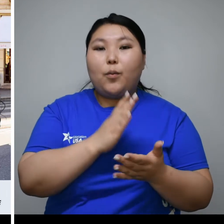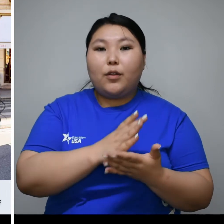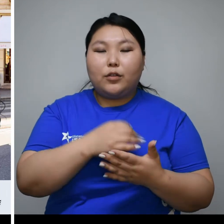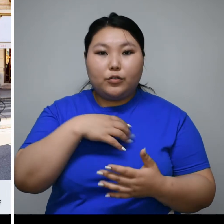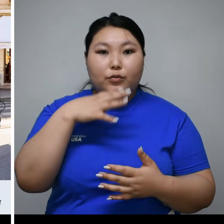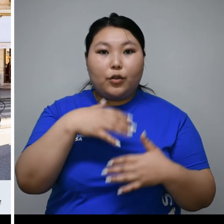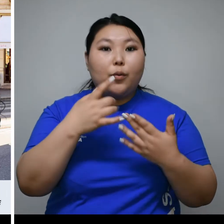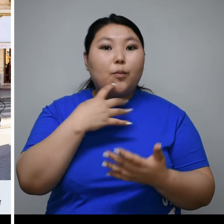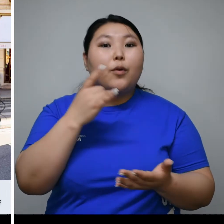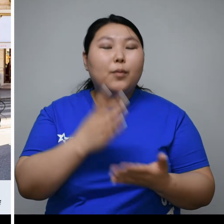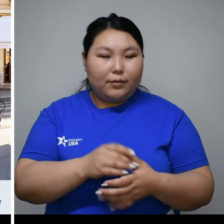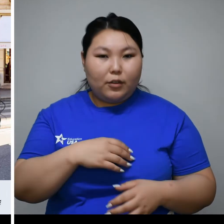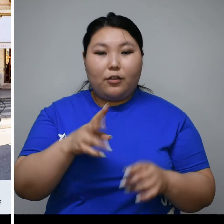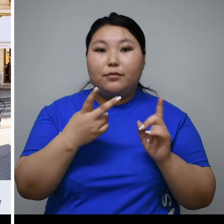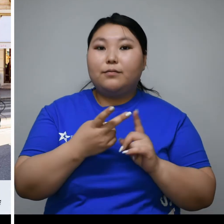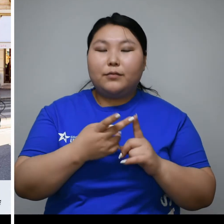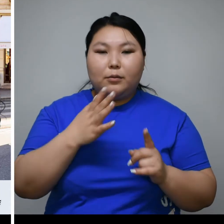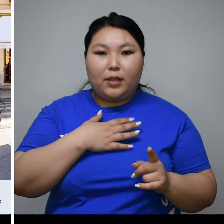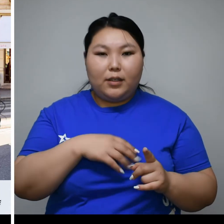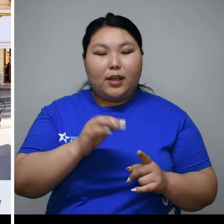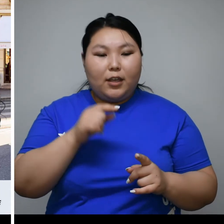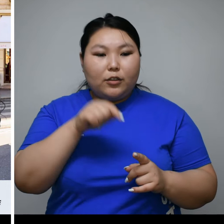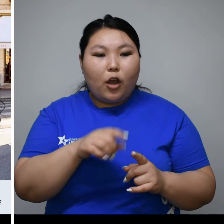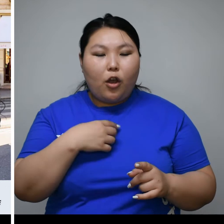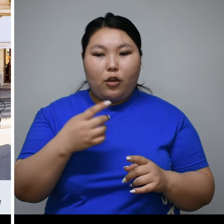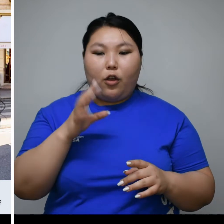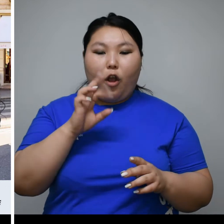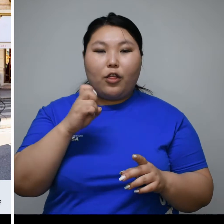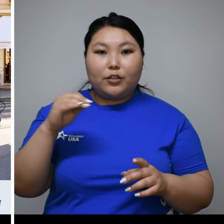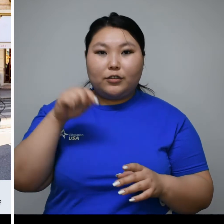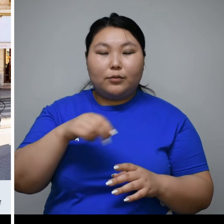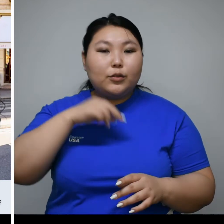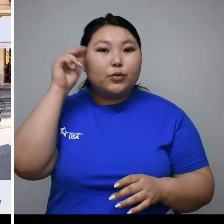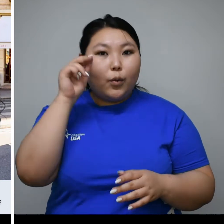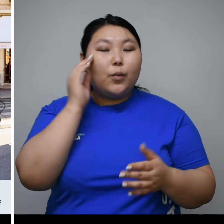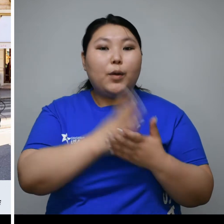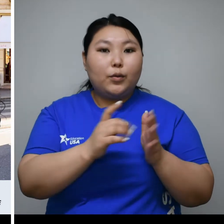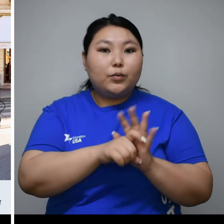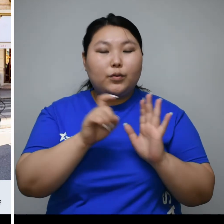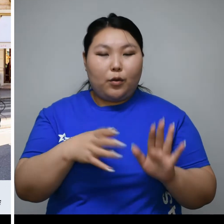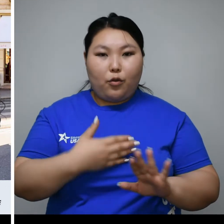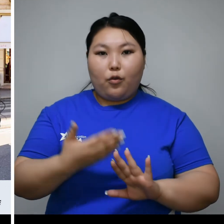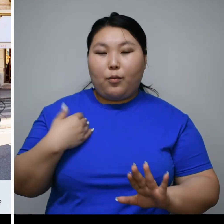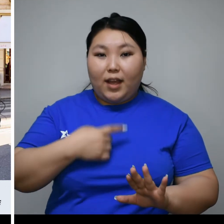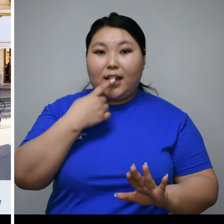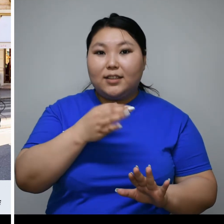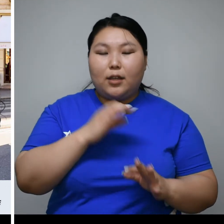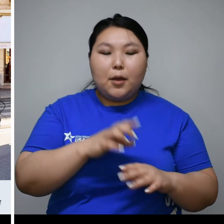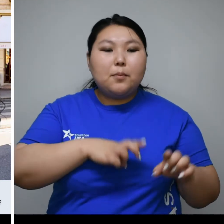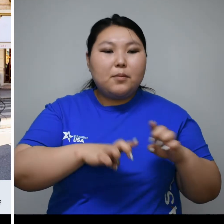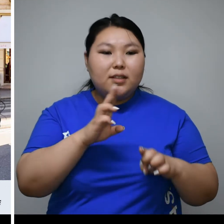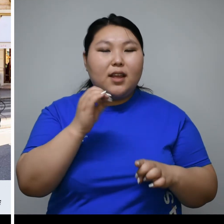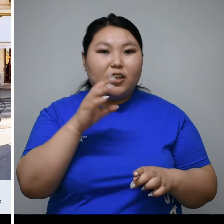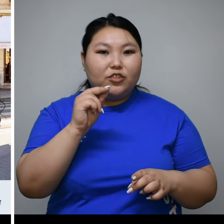зөвлөмөр юм. Тэгээд хоёрдугаарт нь болохоор би яг тэр Lewis Clark State College-д суралцаж байхдаа өмнө хэлсэнчлэн business